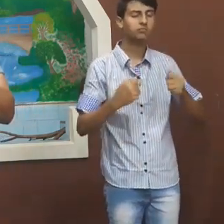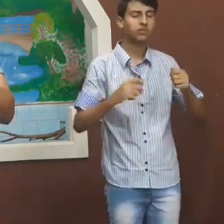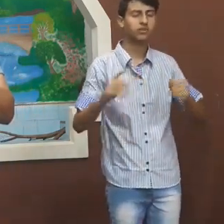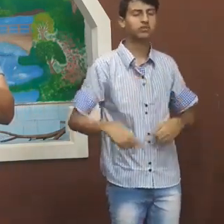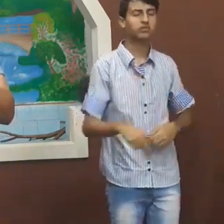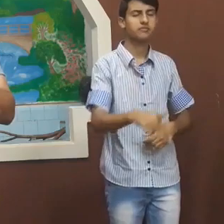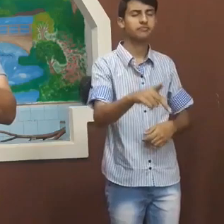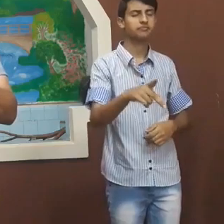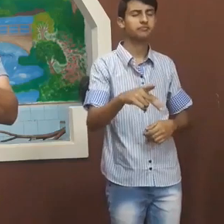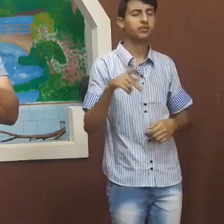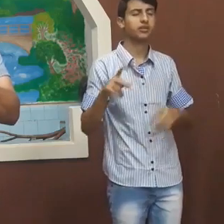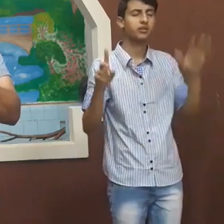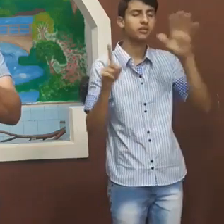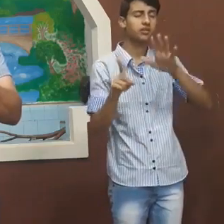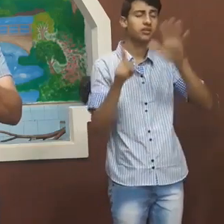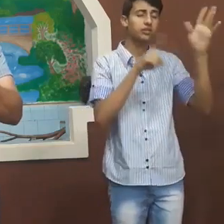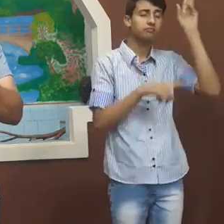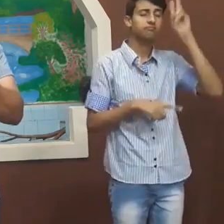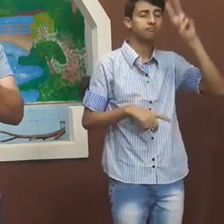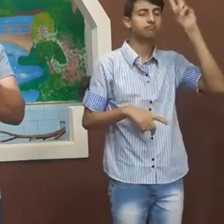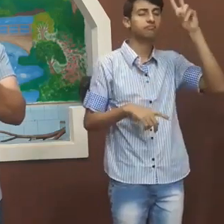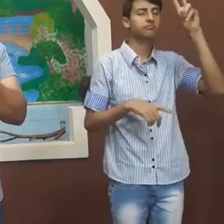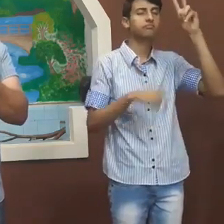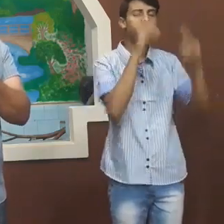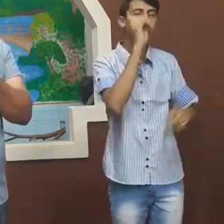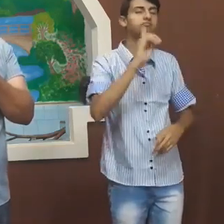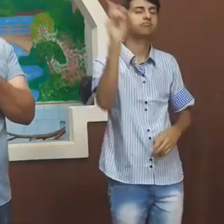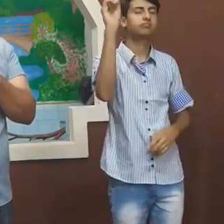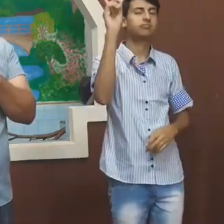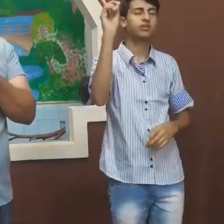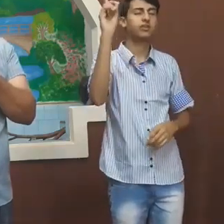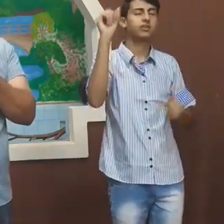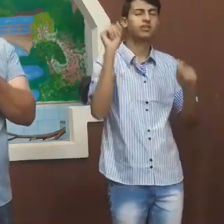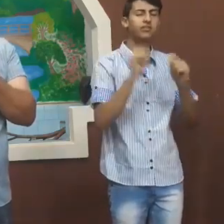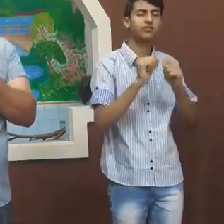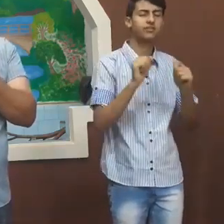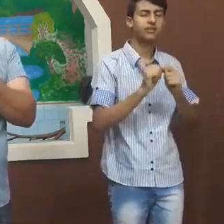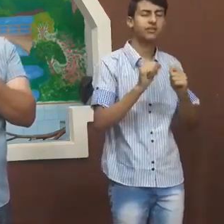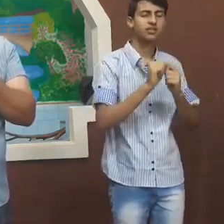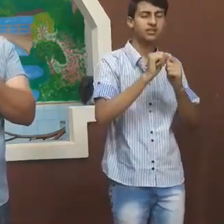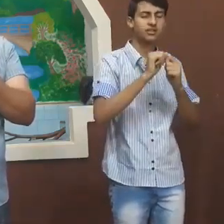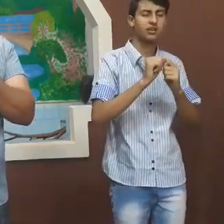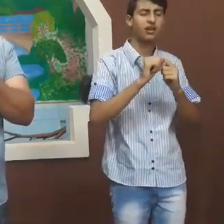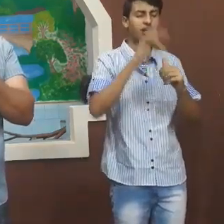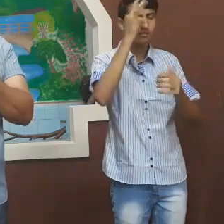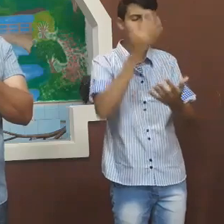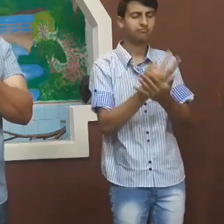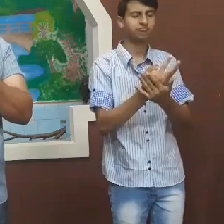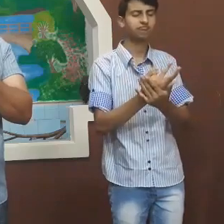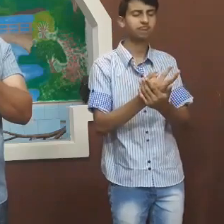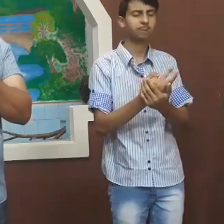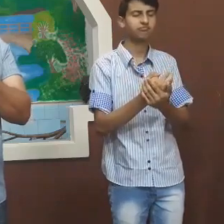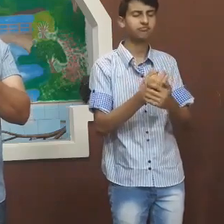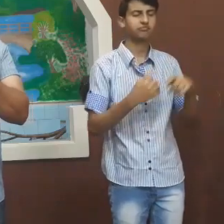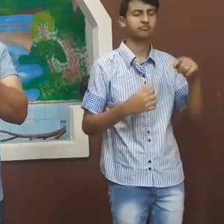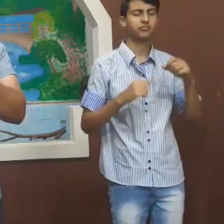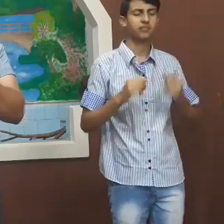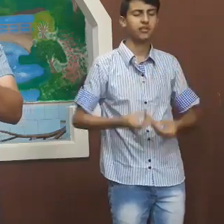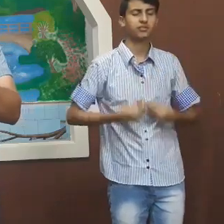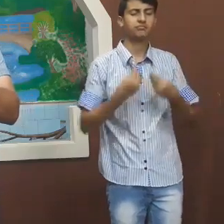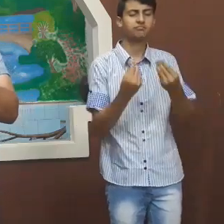Senhor Deus, na semana estar lembrando de Ti, Senhor, que é o autor e consumador da nossa fé. Amém. Pai querido, abençoa, Senhor, dá-nos uma